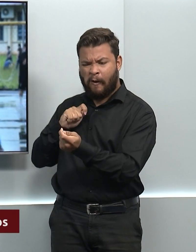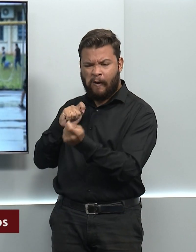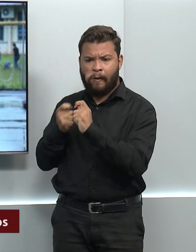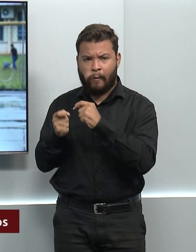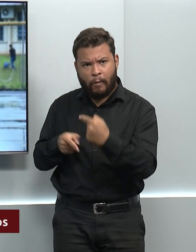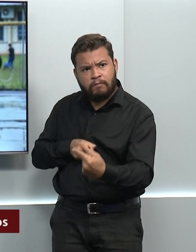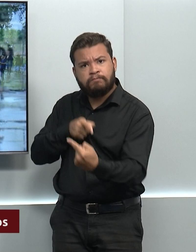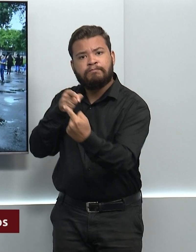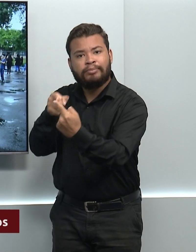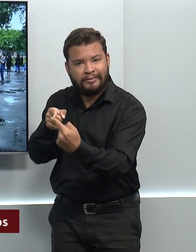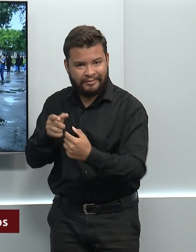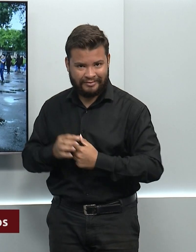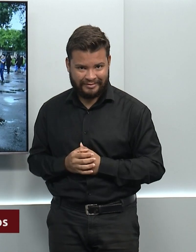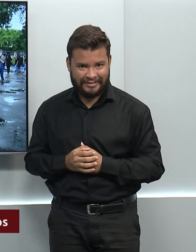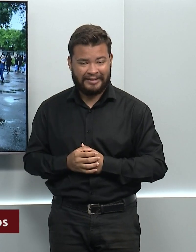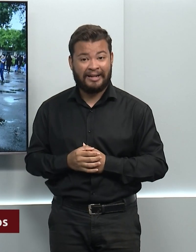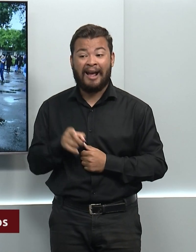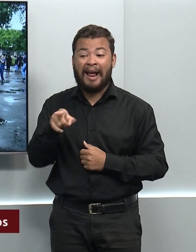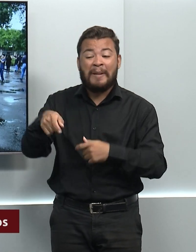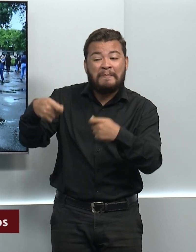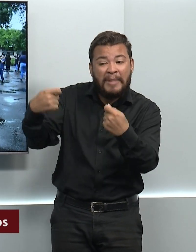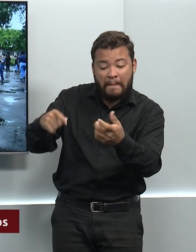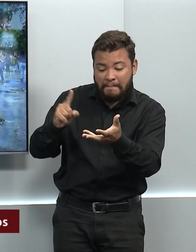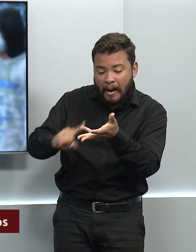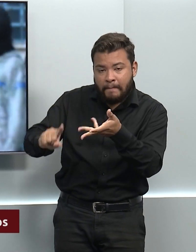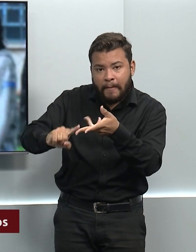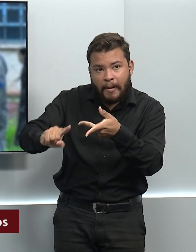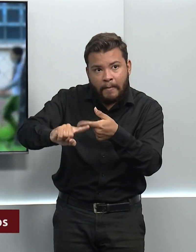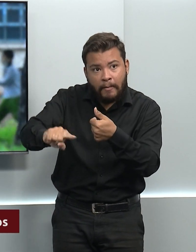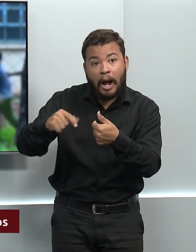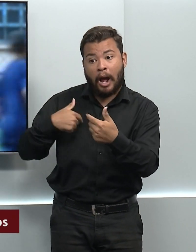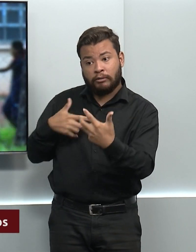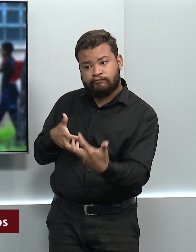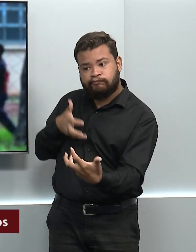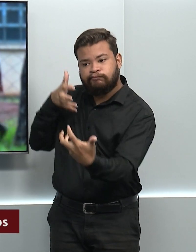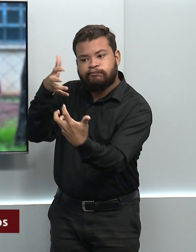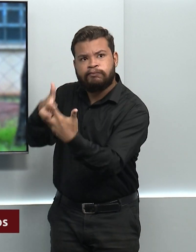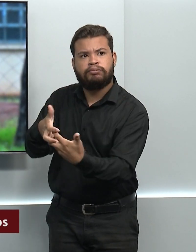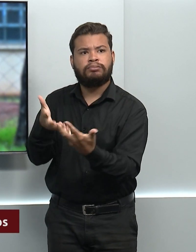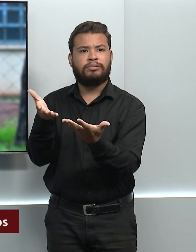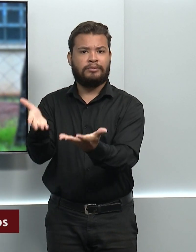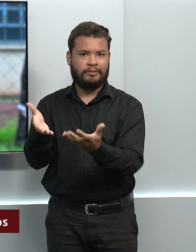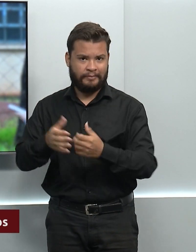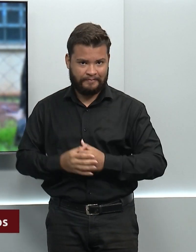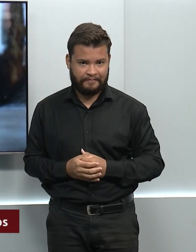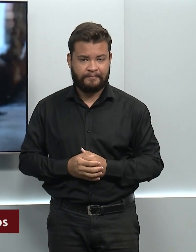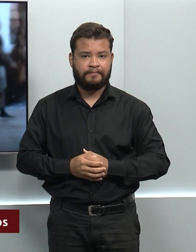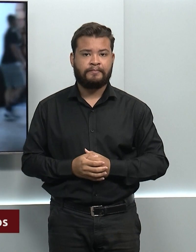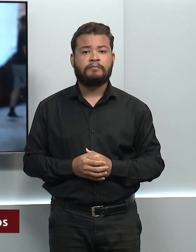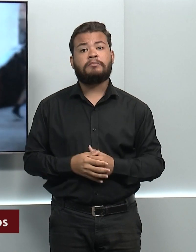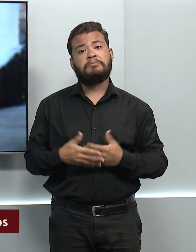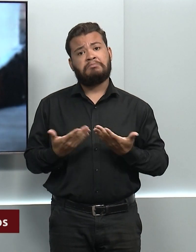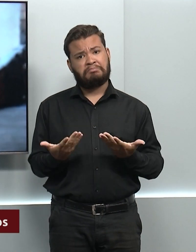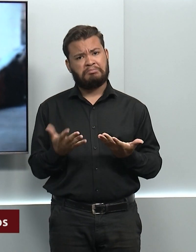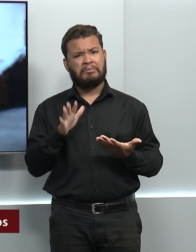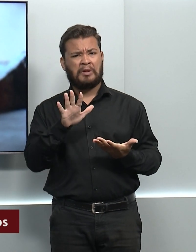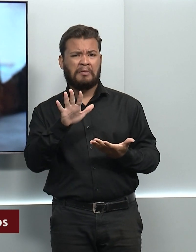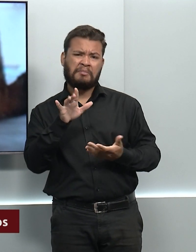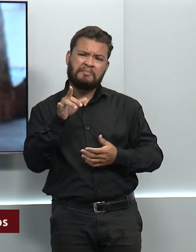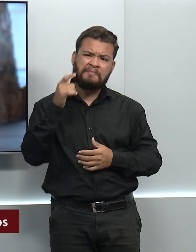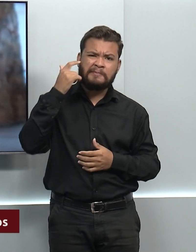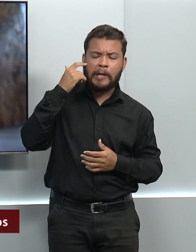estar mais próximo das necessidades que a sua rotina, a sua casa precisa, em vez